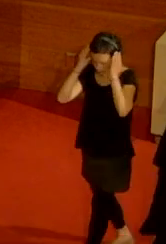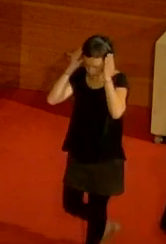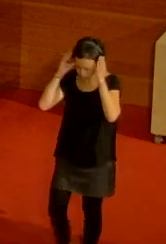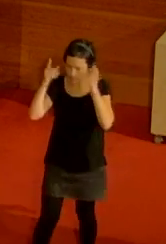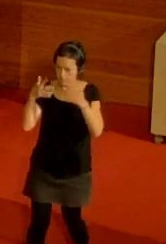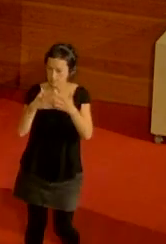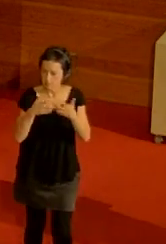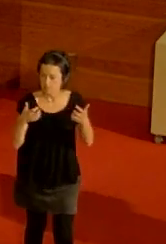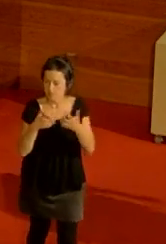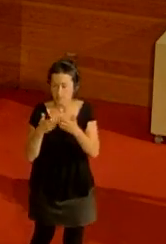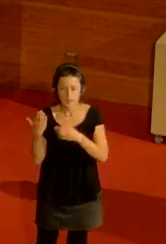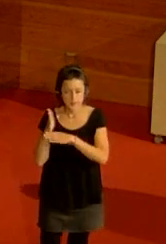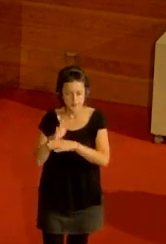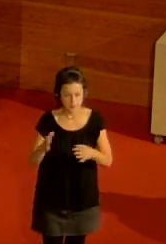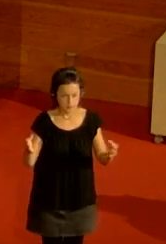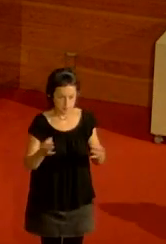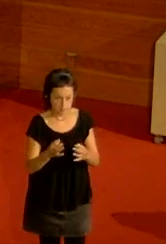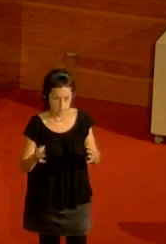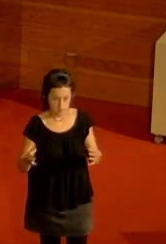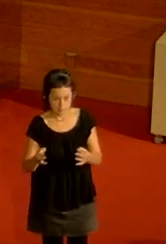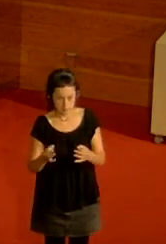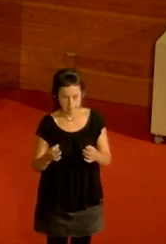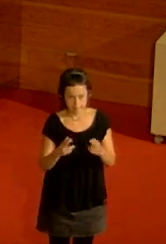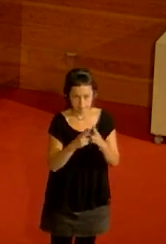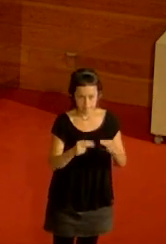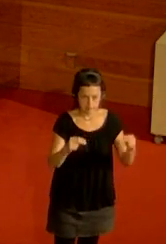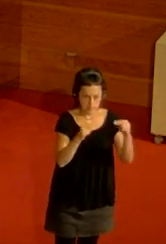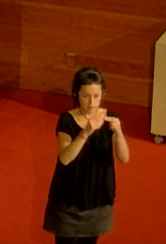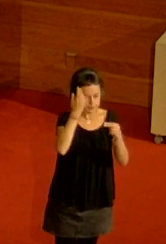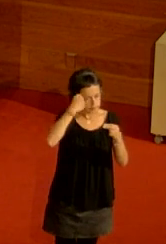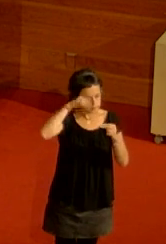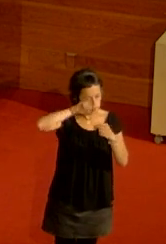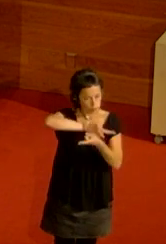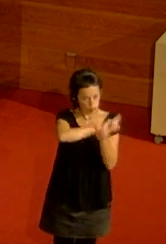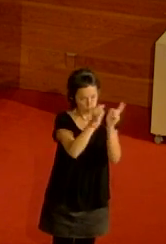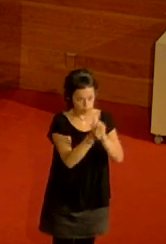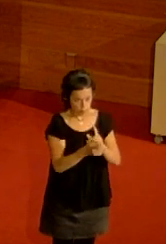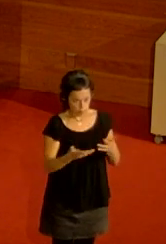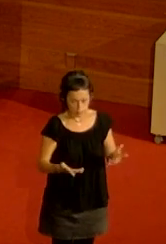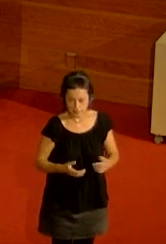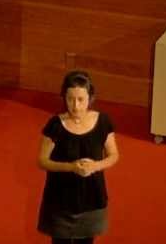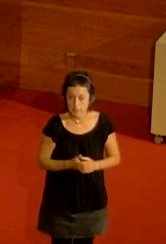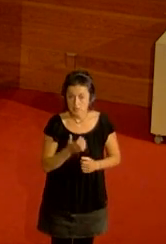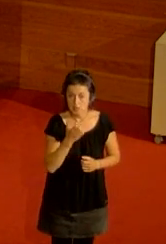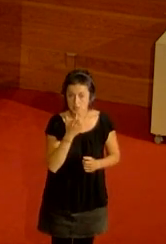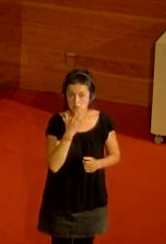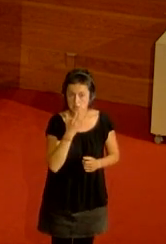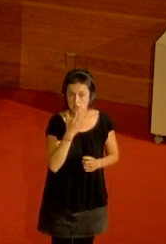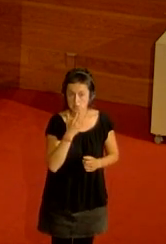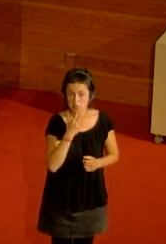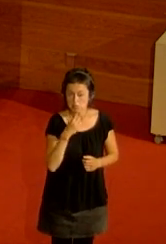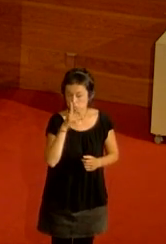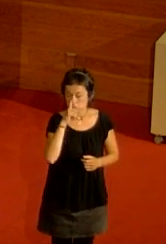giro que se ha producido diría incluso a nivel antropológico si hasta hace unas décadas eh la